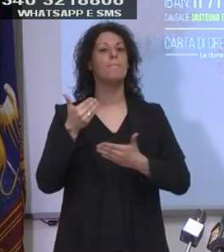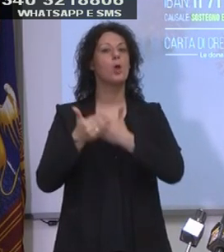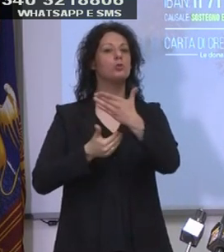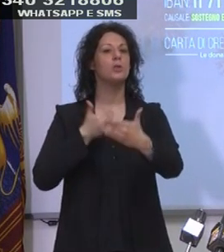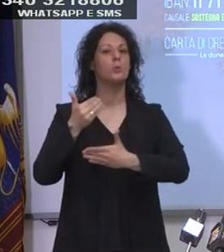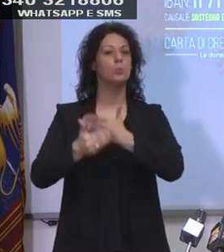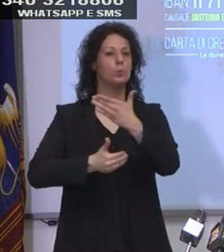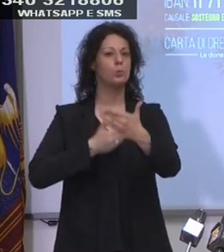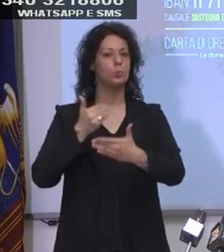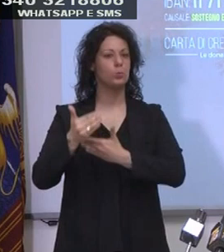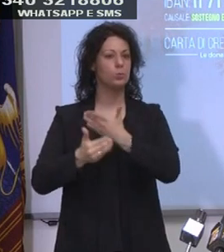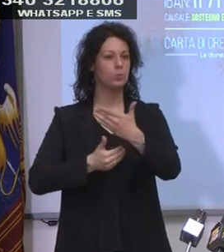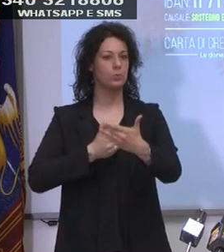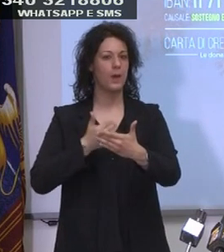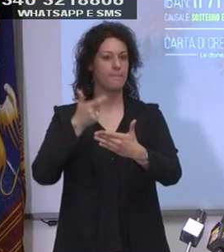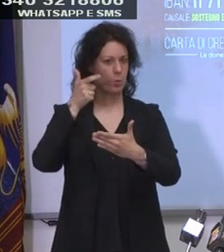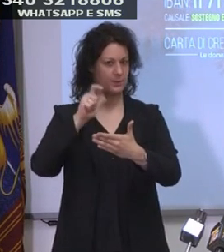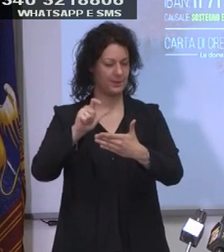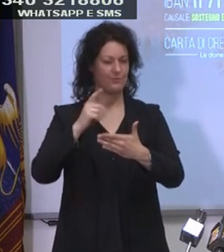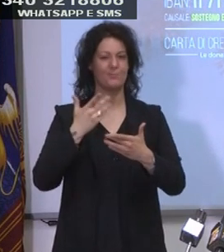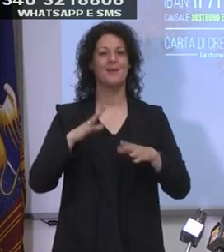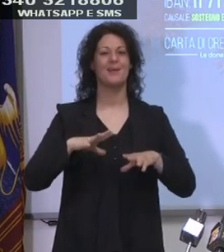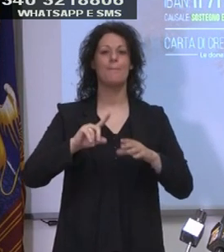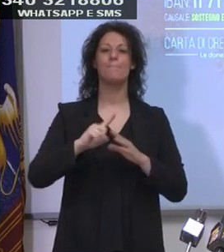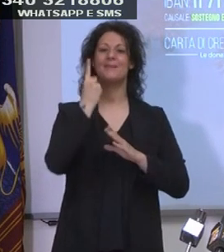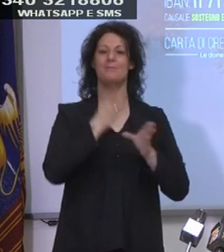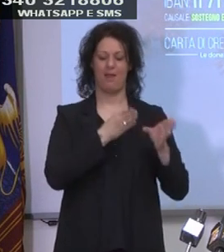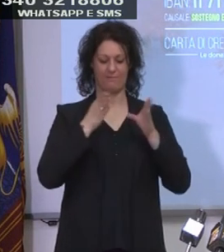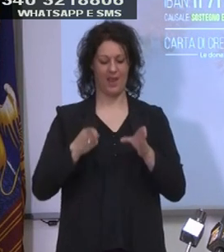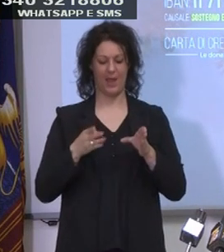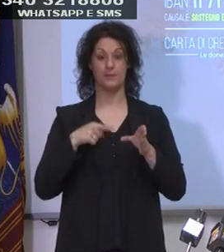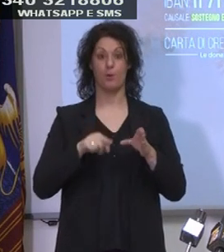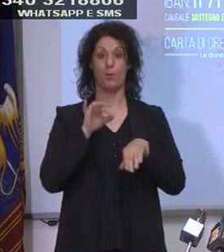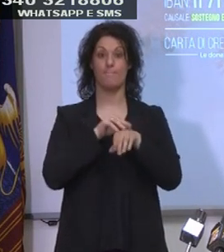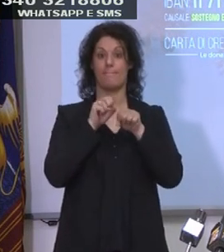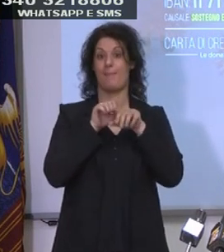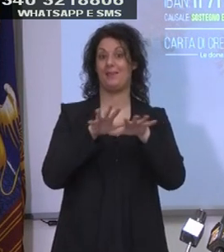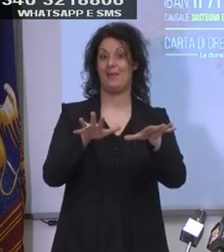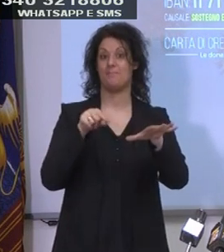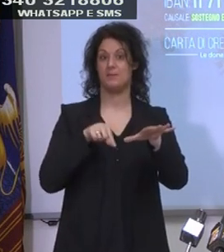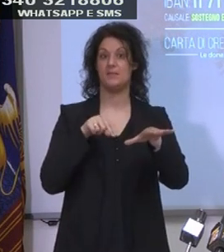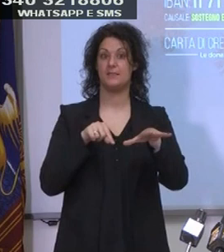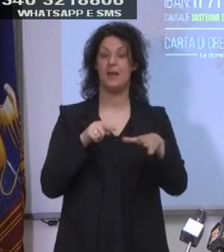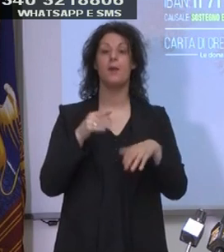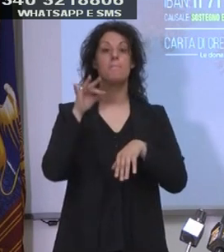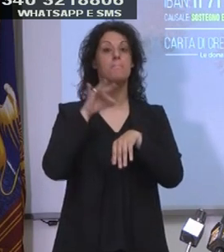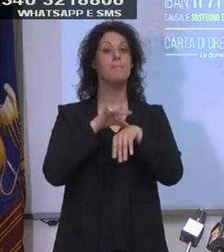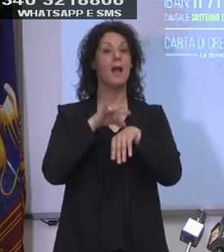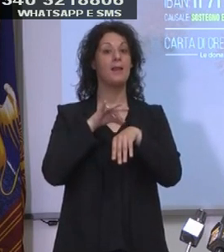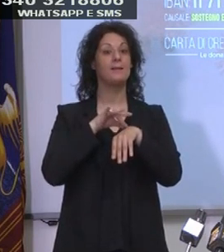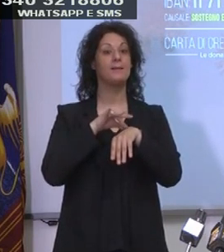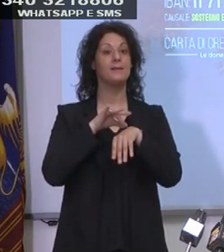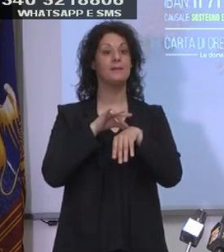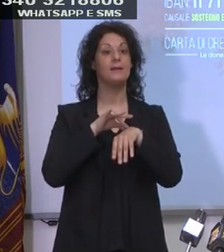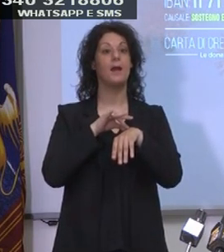perché mentre nella prima fase della pandemia la malattia veniva considerata, era catalogata all'interno